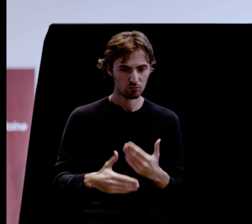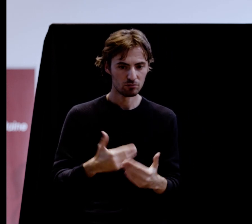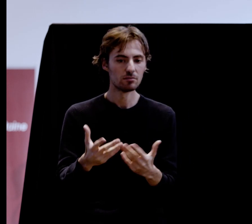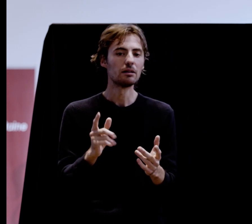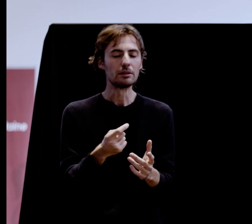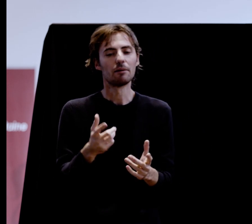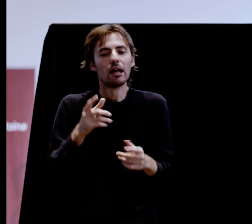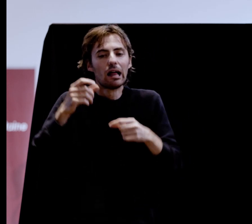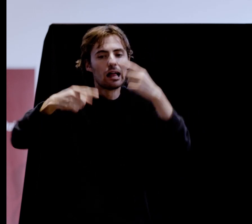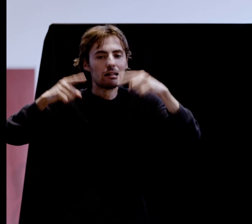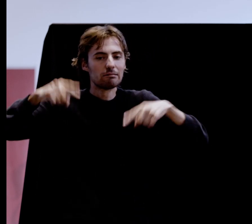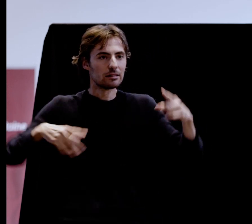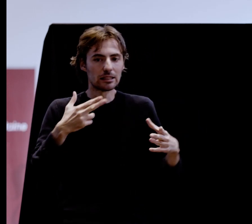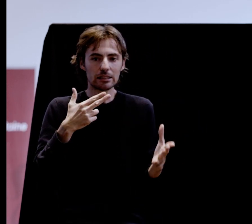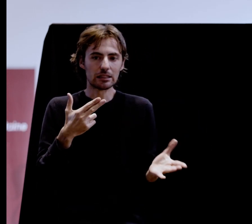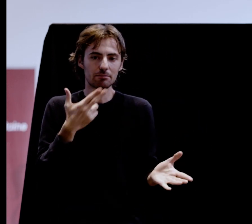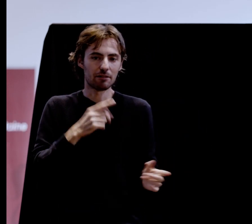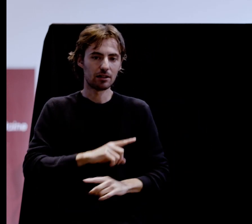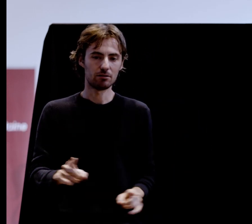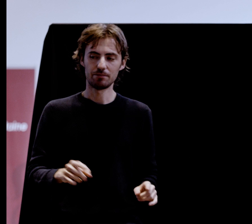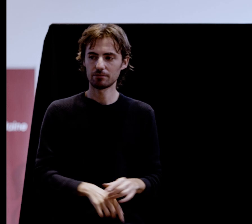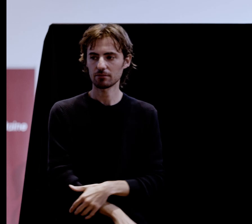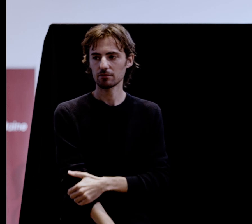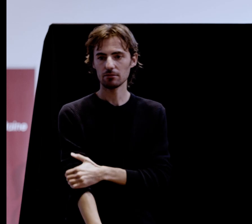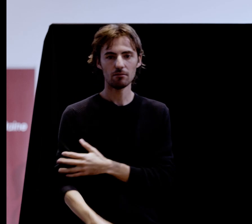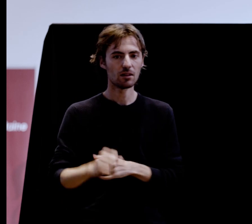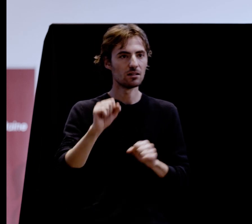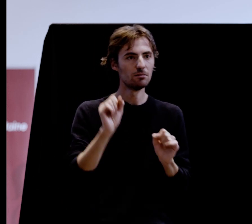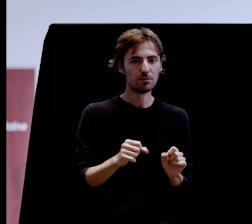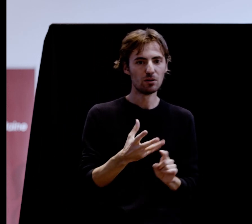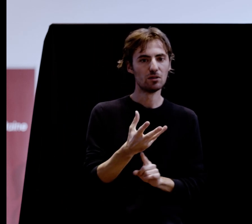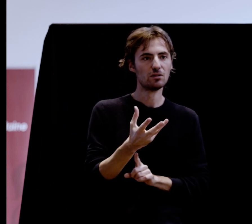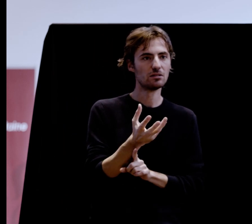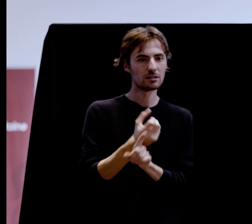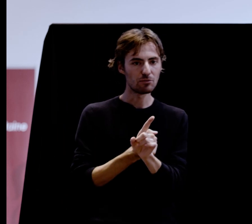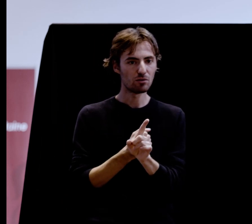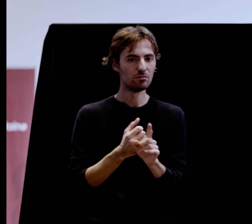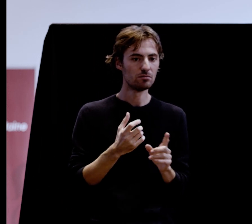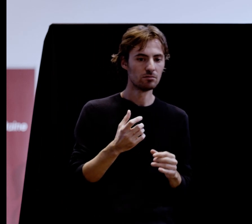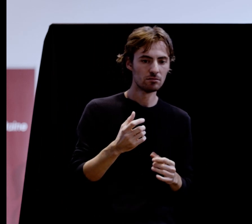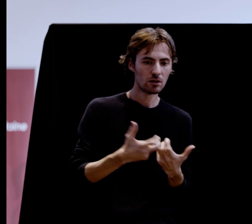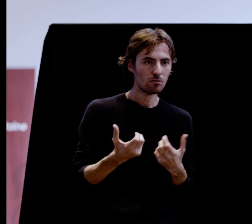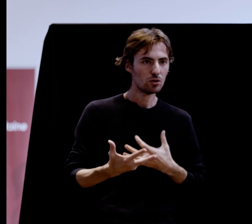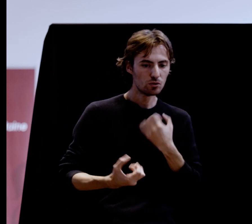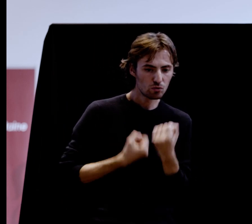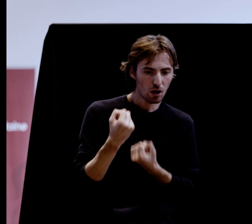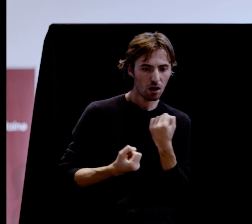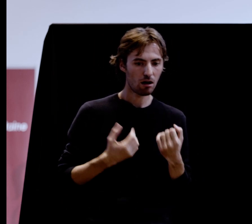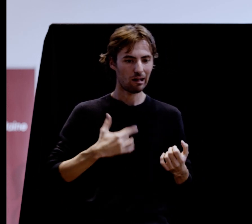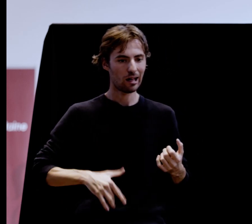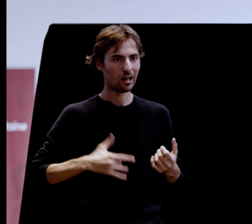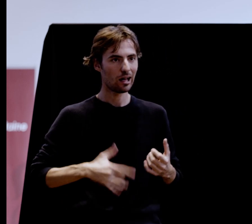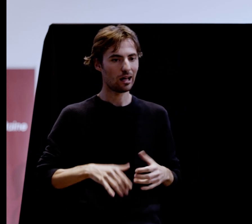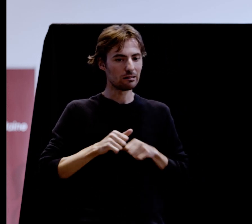pas parfait. C'est pas parfait, c'est vrai pour tout le monde. On peut avoir des symptômes gynécologiques, on peut avoir des douleurs pendant les règles, on peut avoir des règles abondantes, donc il ne